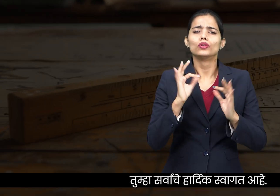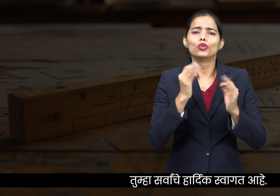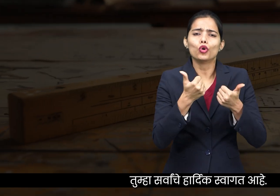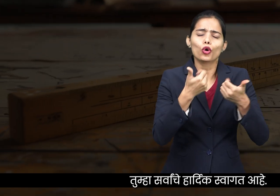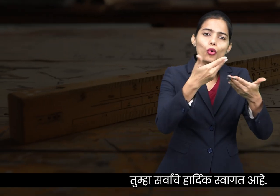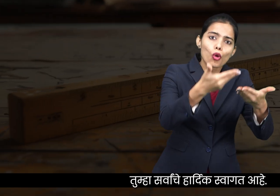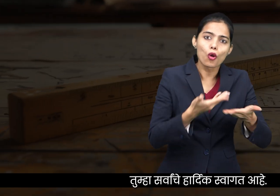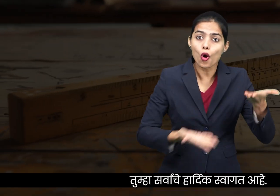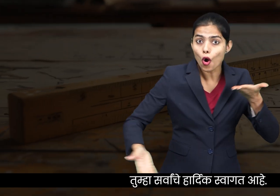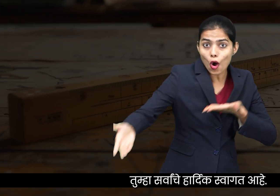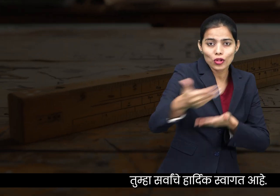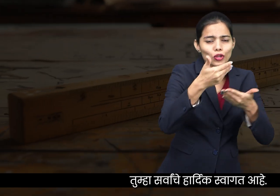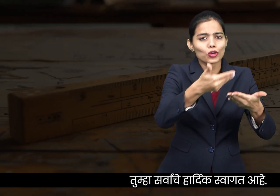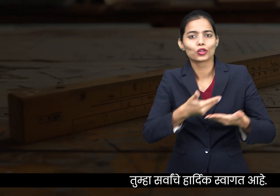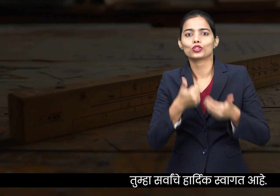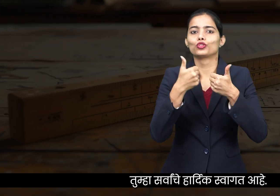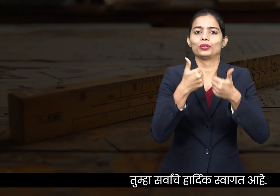सर्वांचे हार्दिक स्वागत आहे।